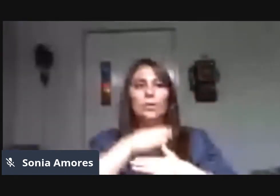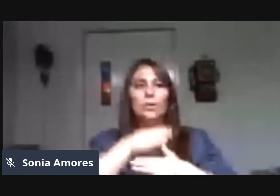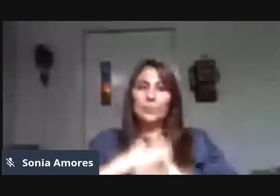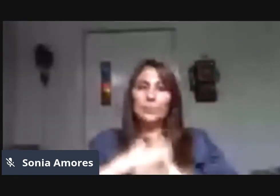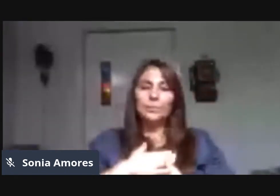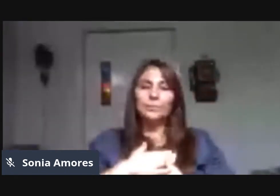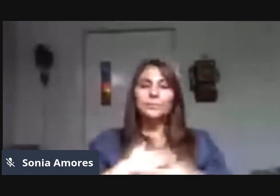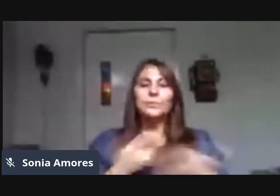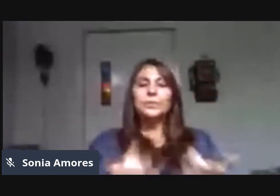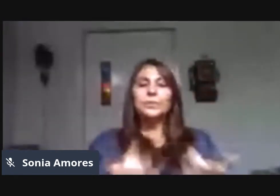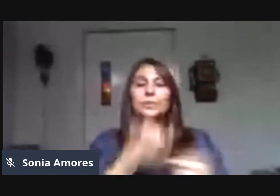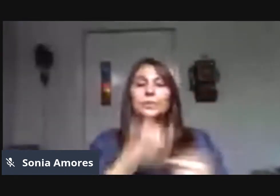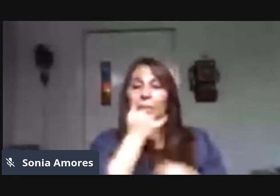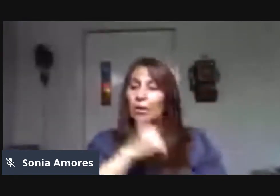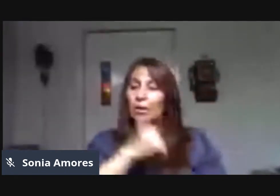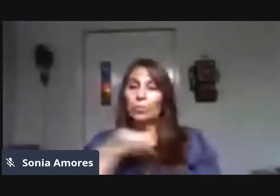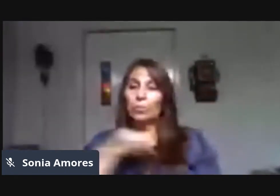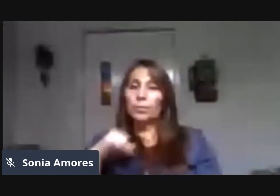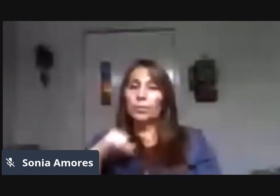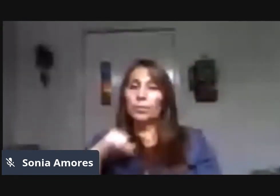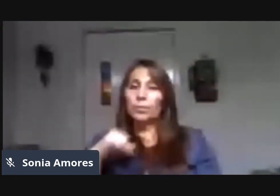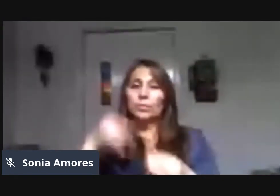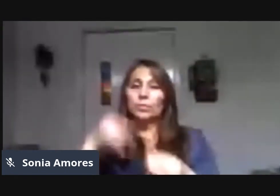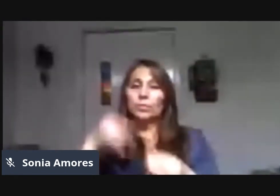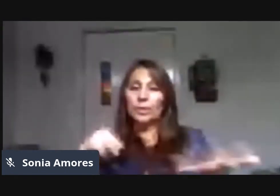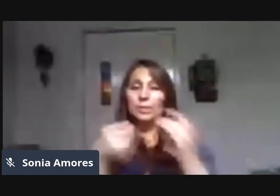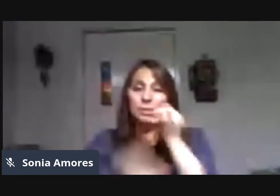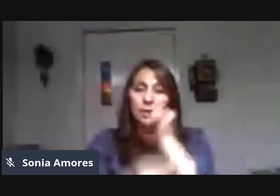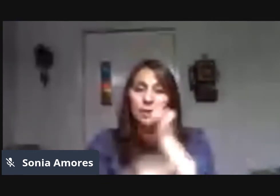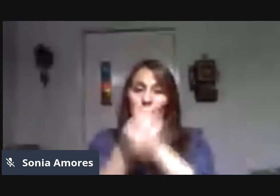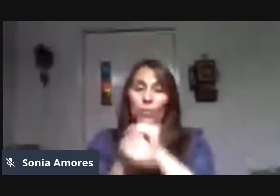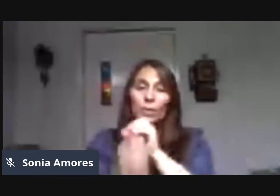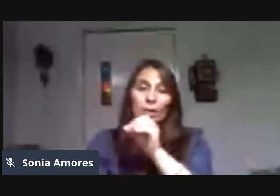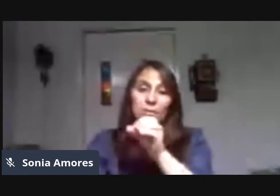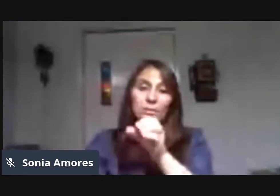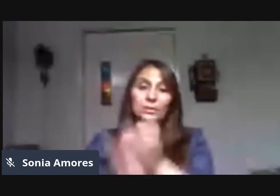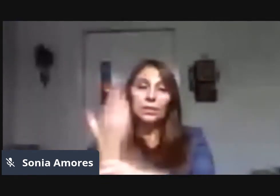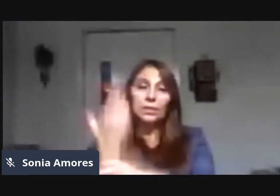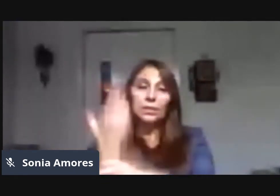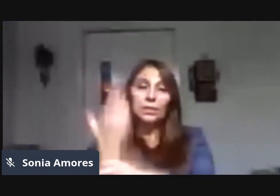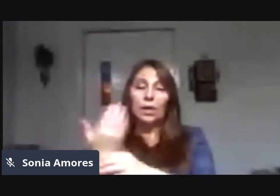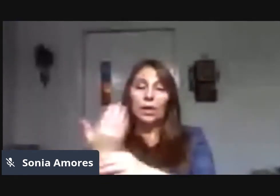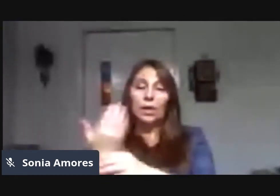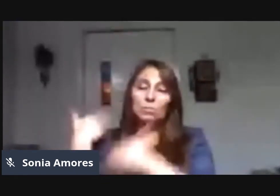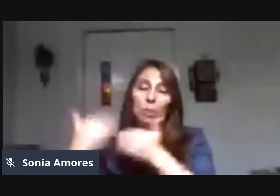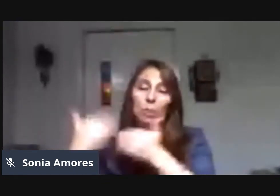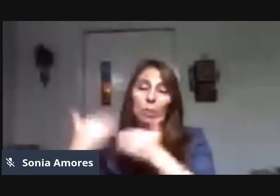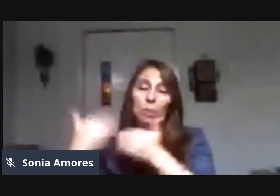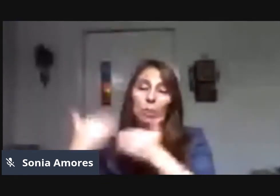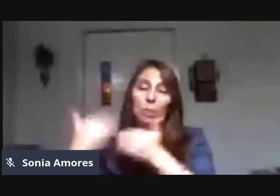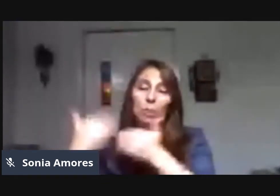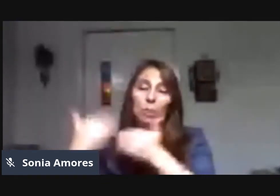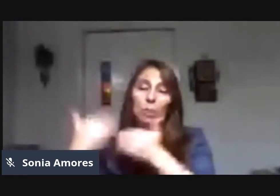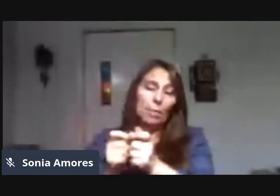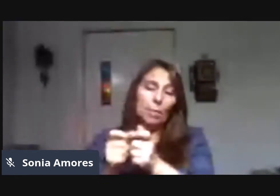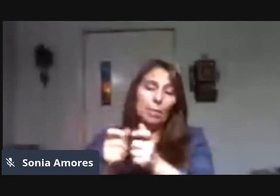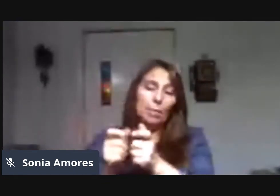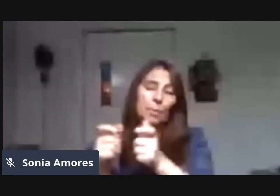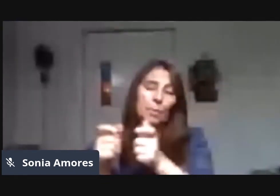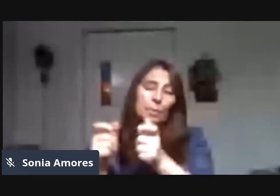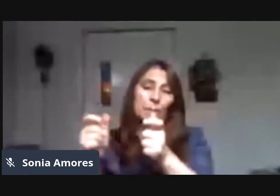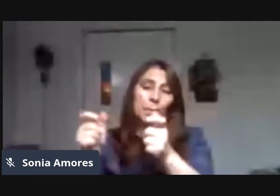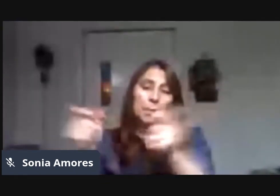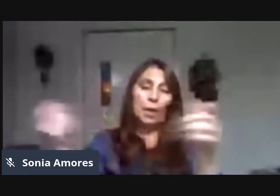privados, la crisis económica que está generando y aumentando la pandemia mundial, pues lo que